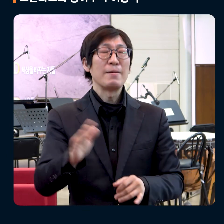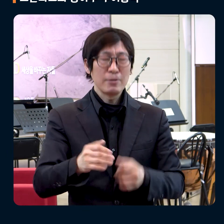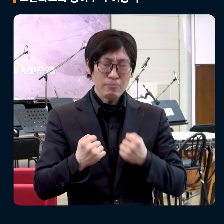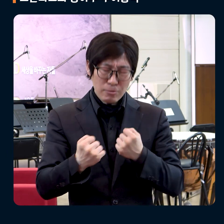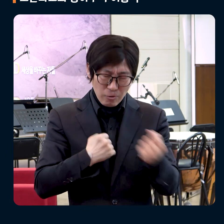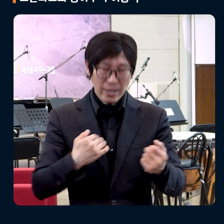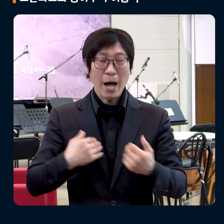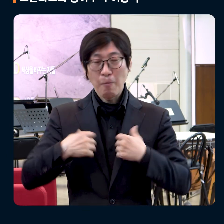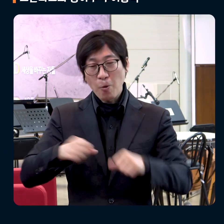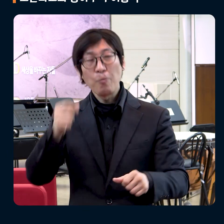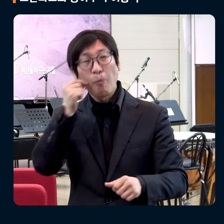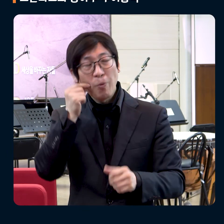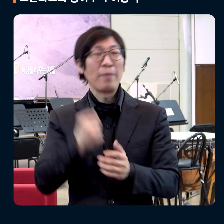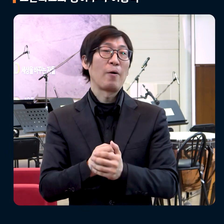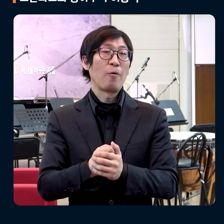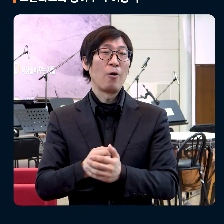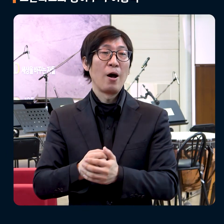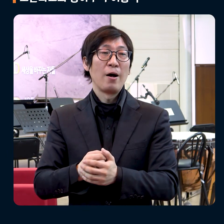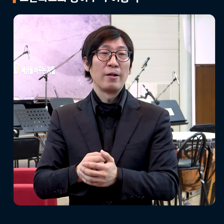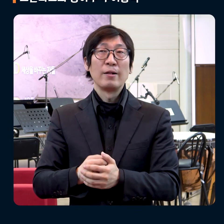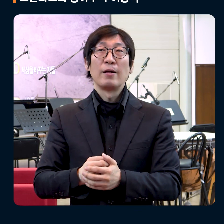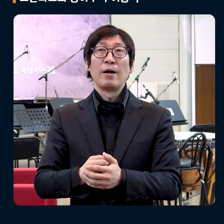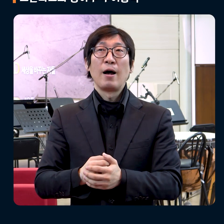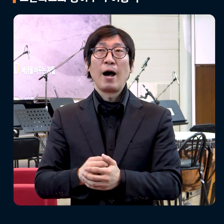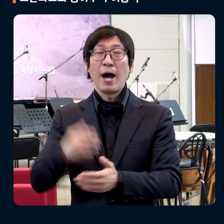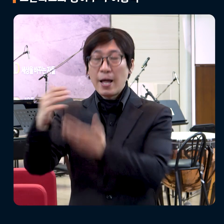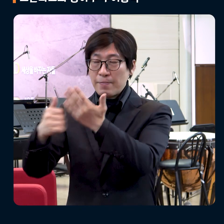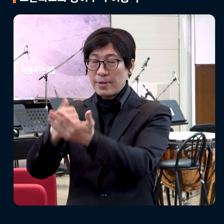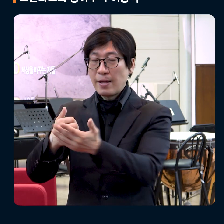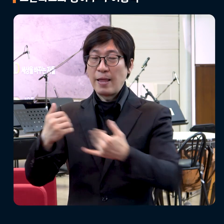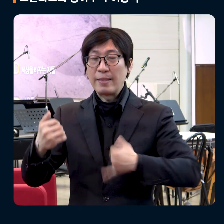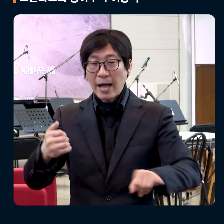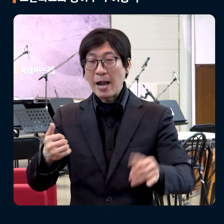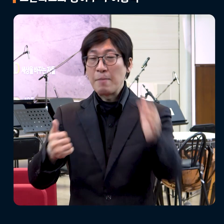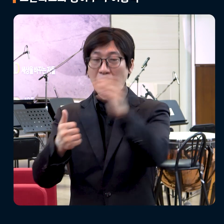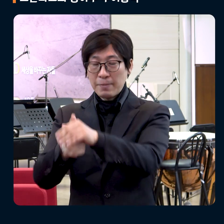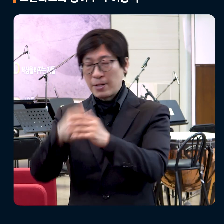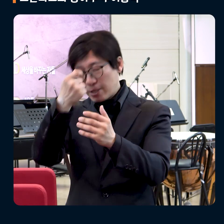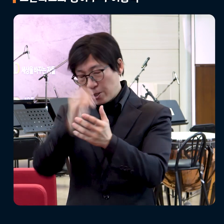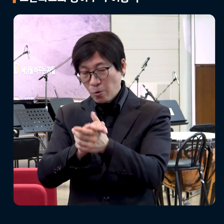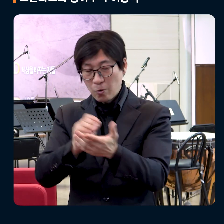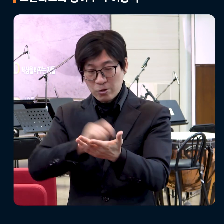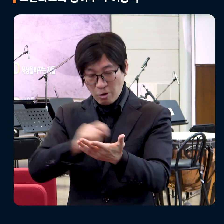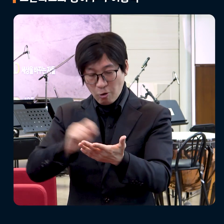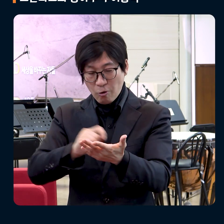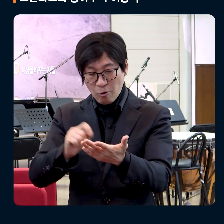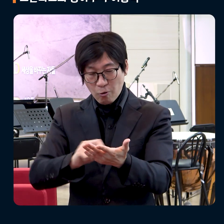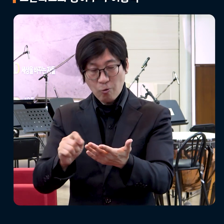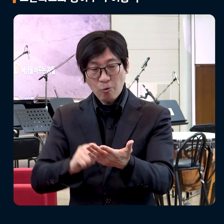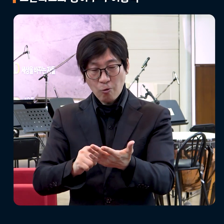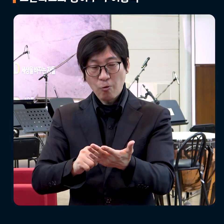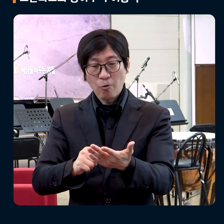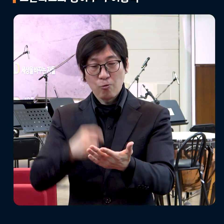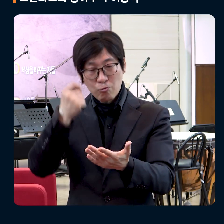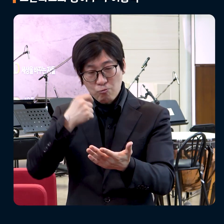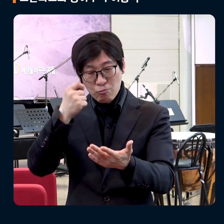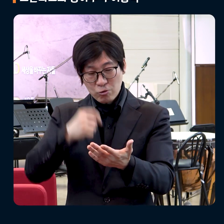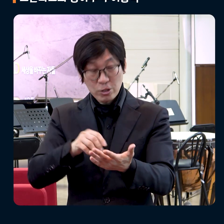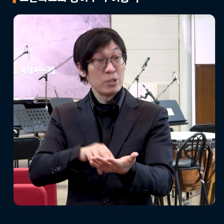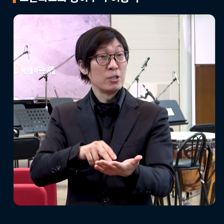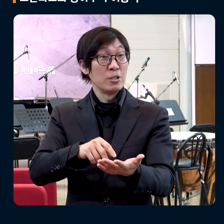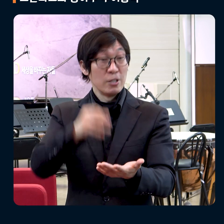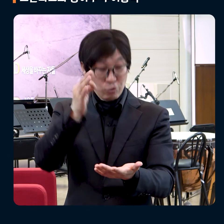않다. 그러나 나는 포기할 수 없다 하고, 나는 주님께 내 딸을 맡긴다 하고, 여러분 기도 제목을